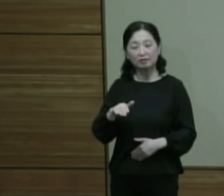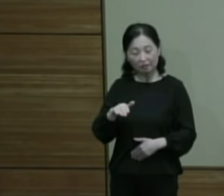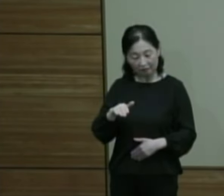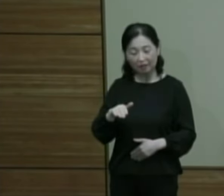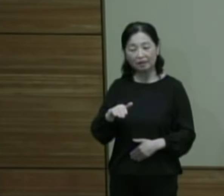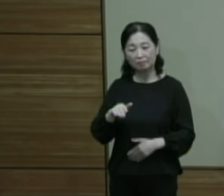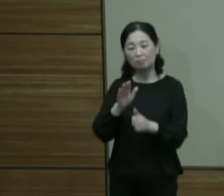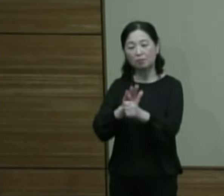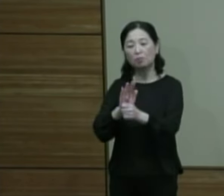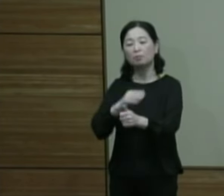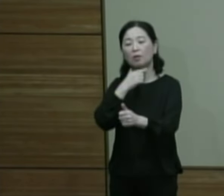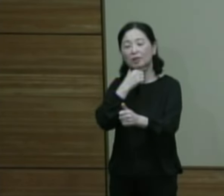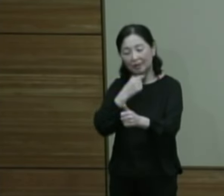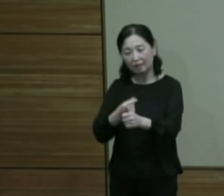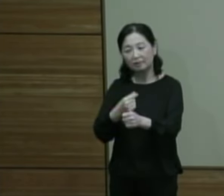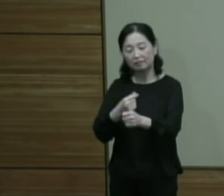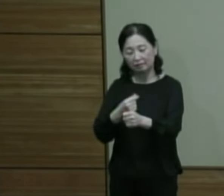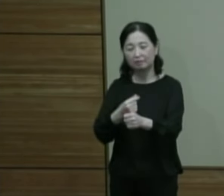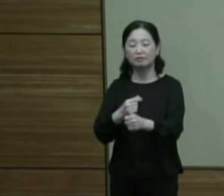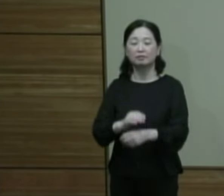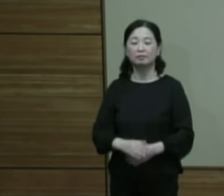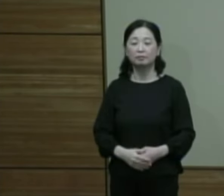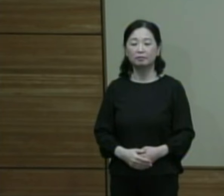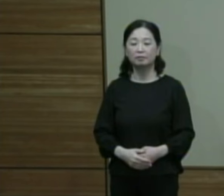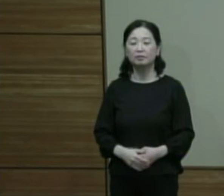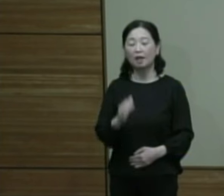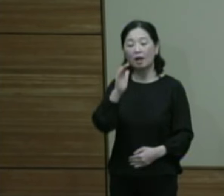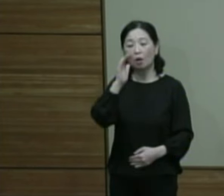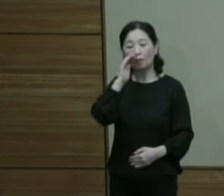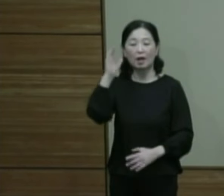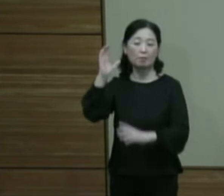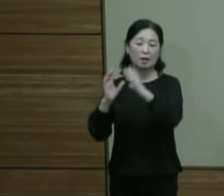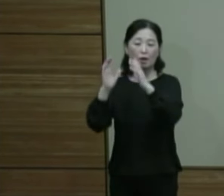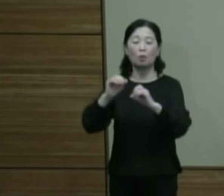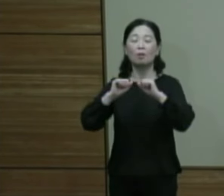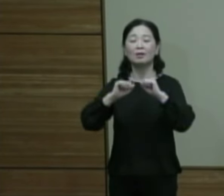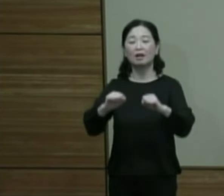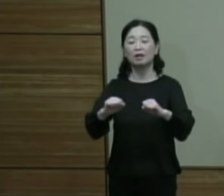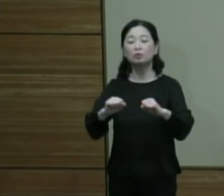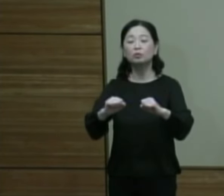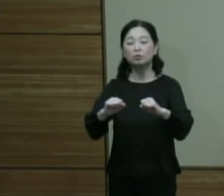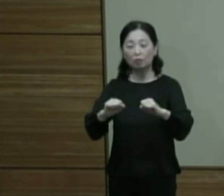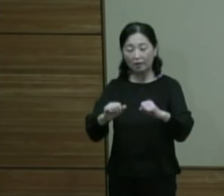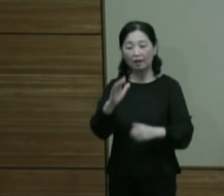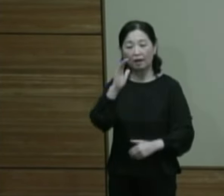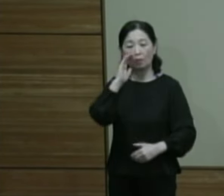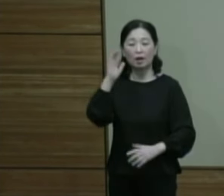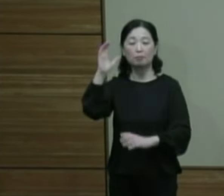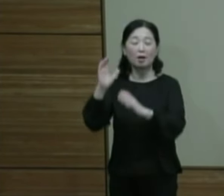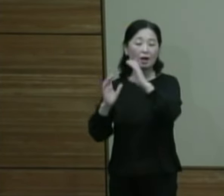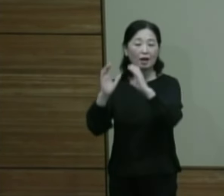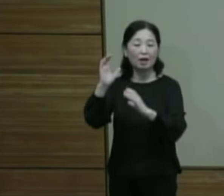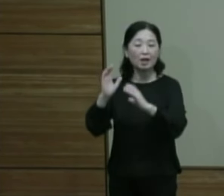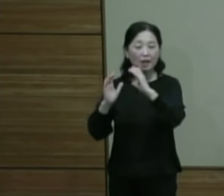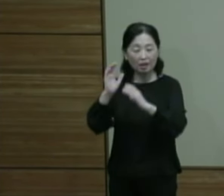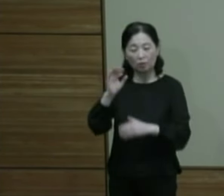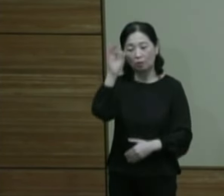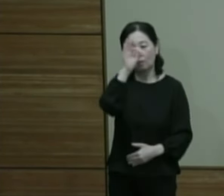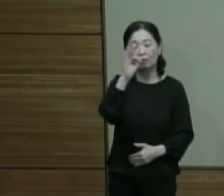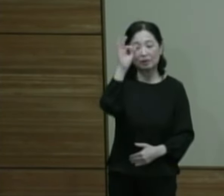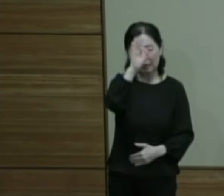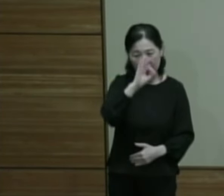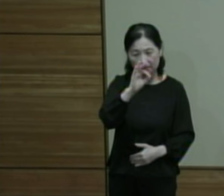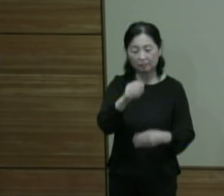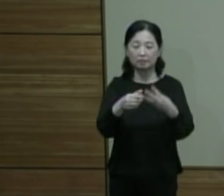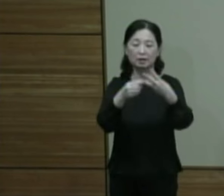ていただくのが一つ。それから和歌山フェアを行ってますので、和歌山フェアインカリフォルニアの視察で、